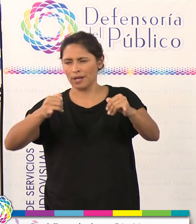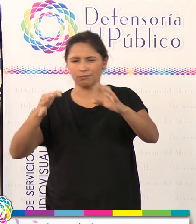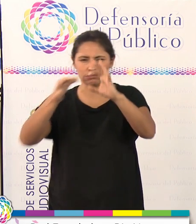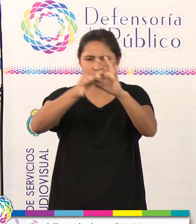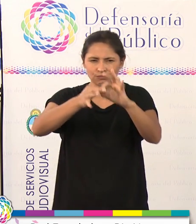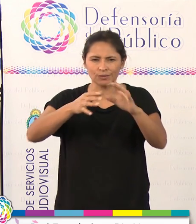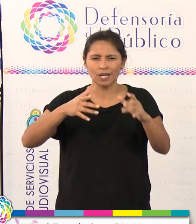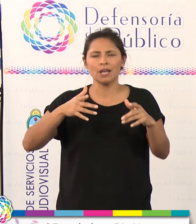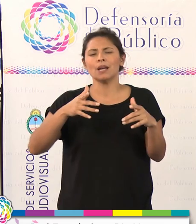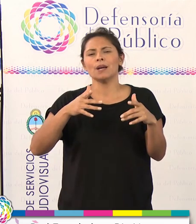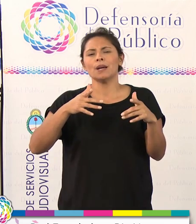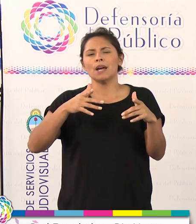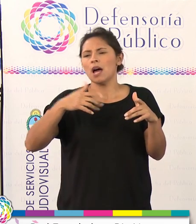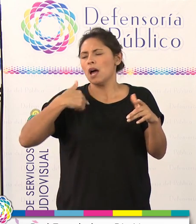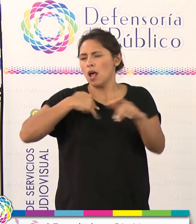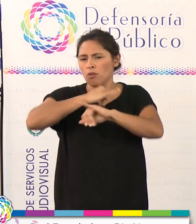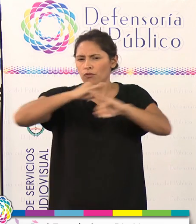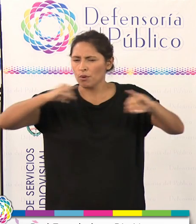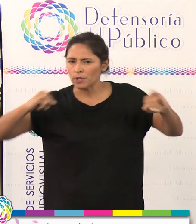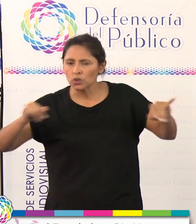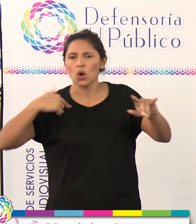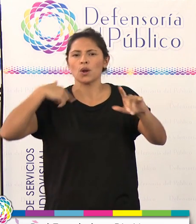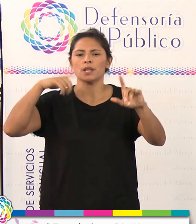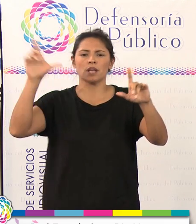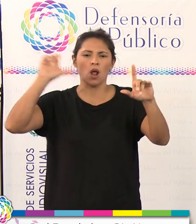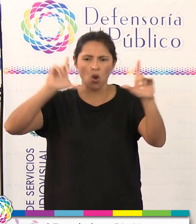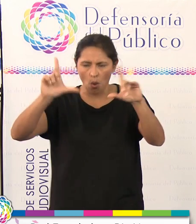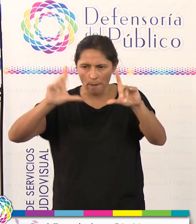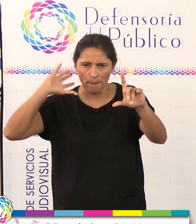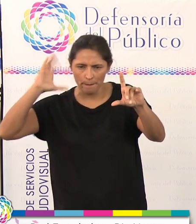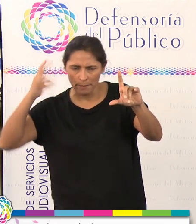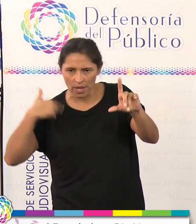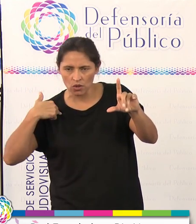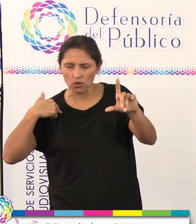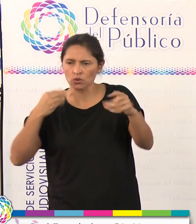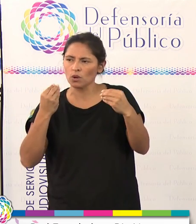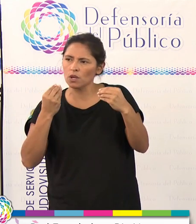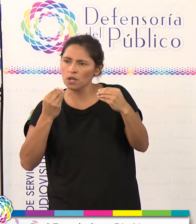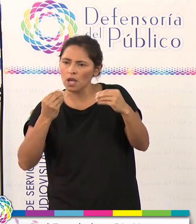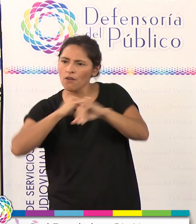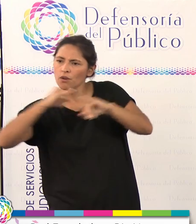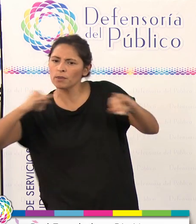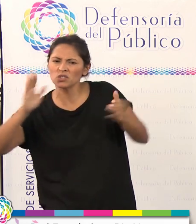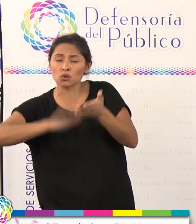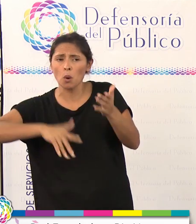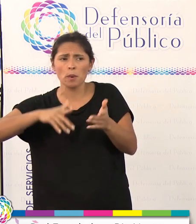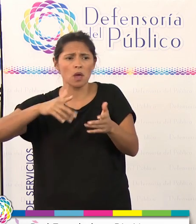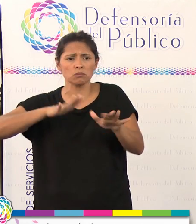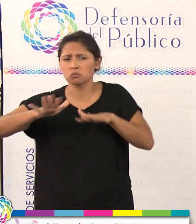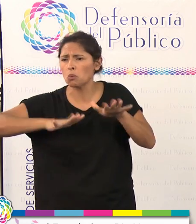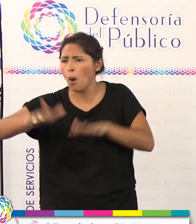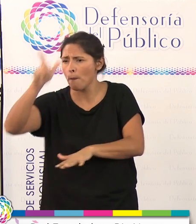informaciones que los medios obtienen desde exclusivamente fuentes policiales, ¿no? Como si no hubiera otras para